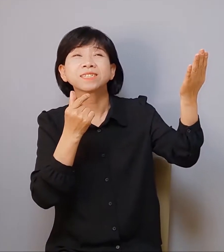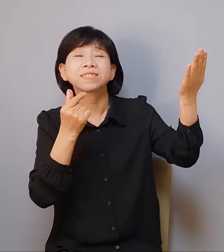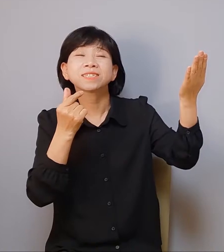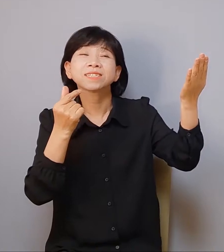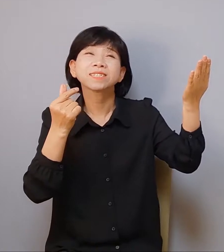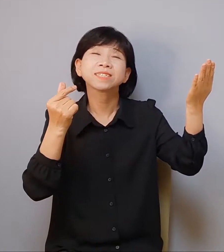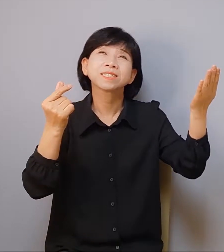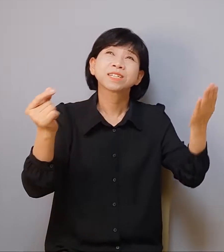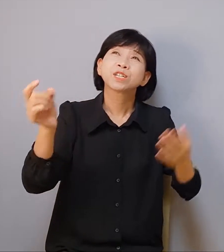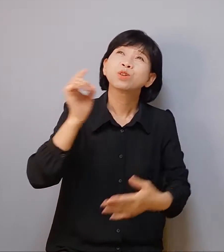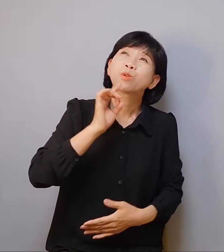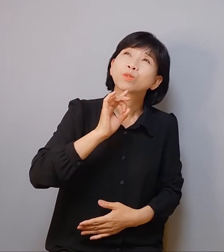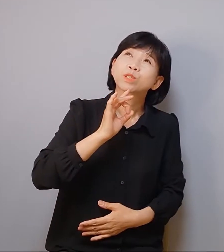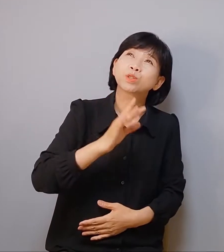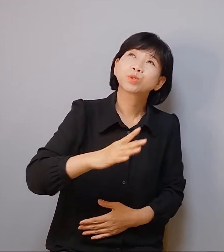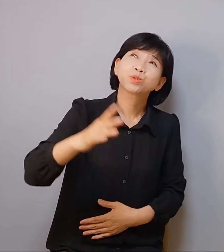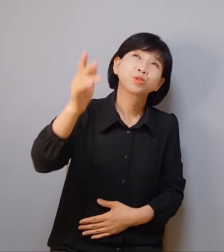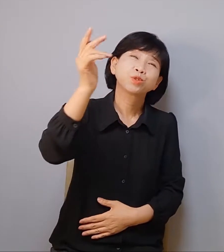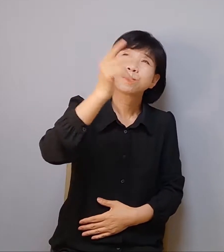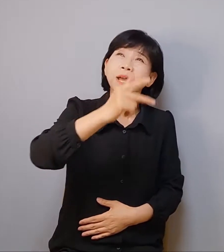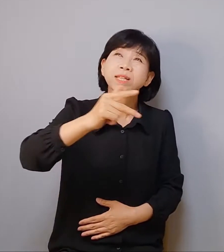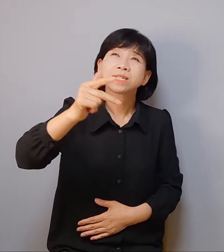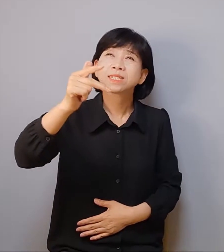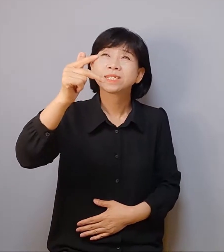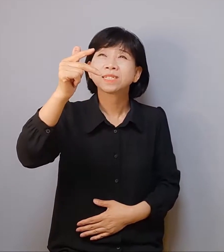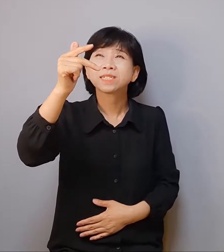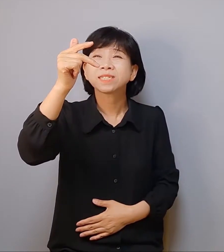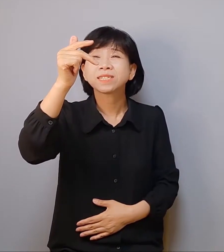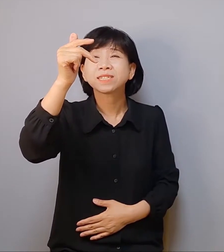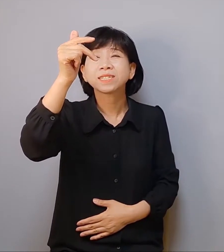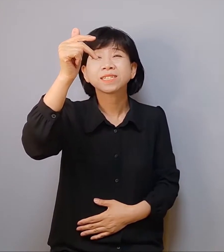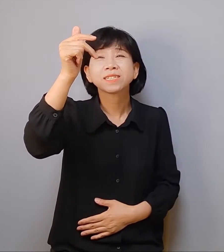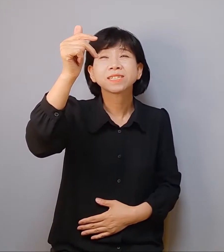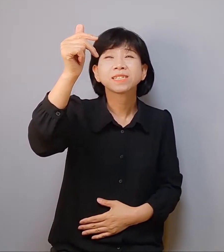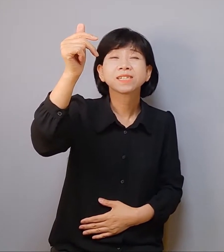송축하리. 오직 주만이